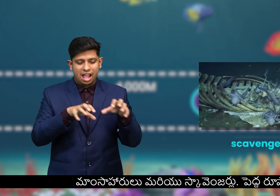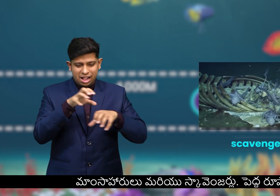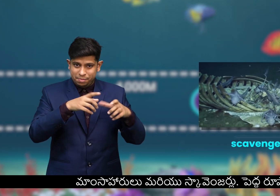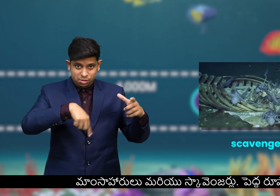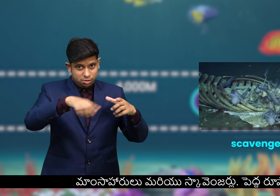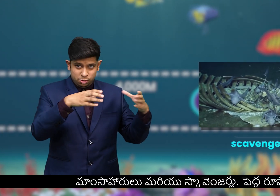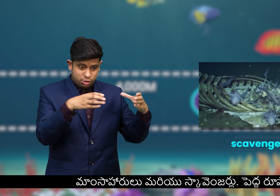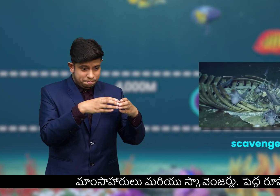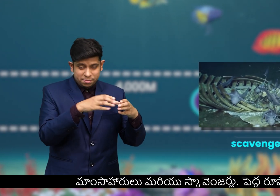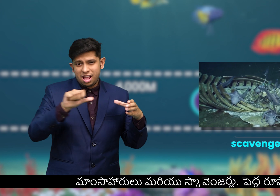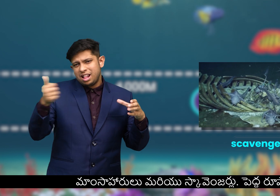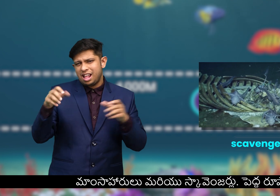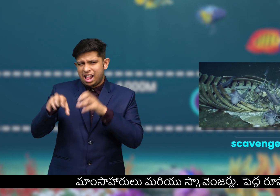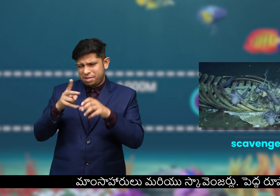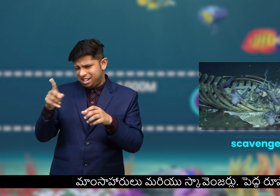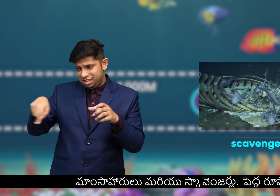రూపాలు,